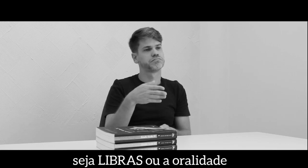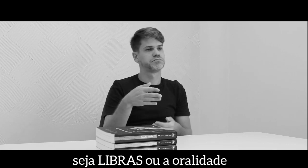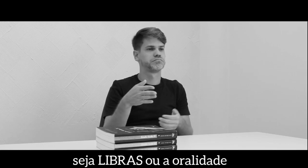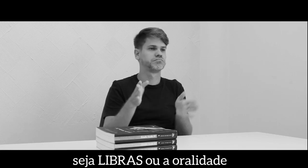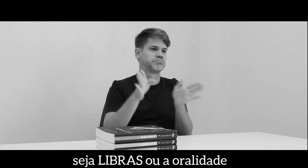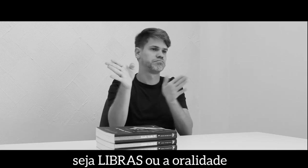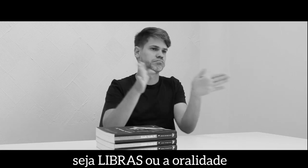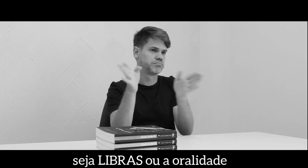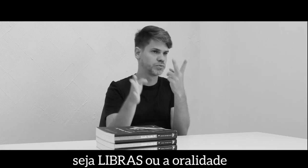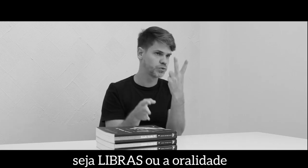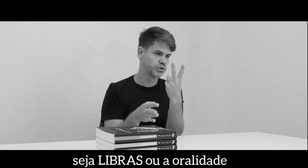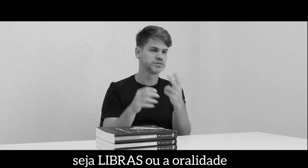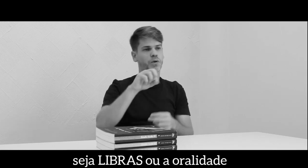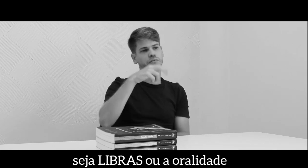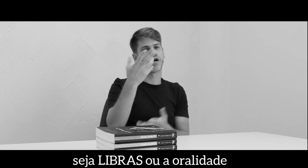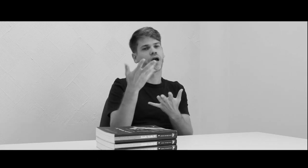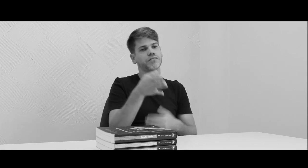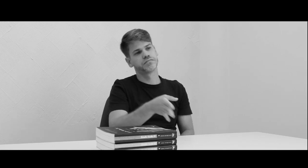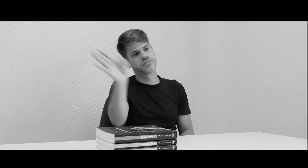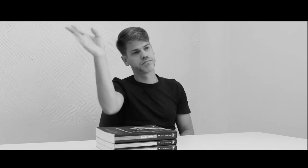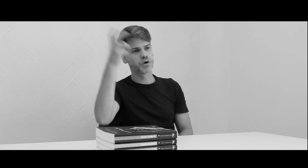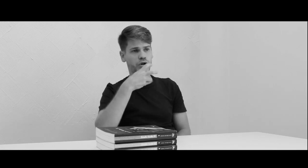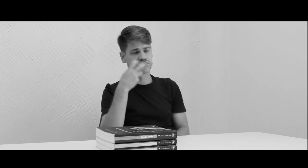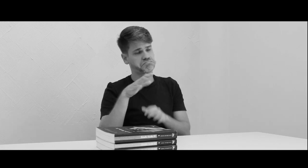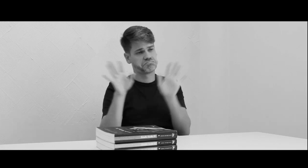seja Libras ou oralidade.